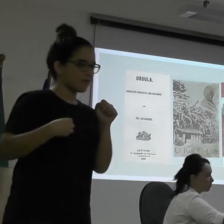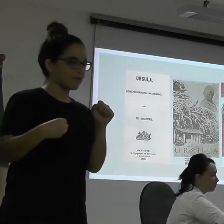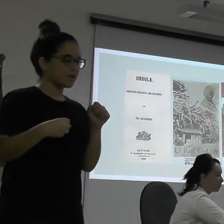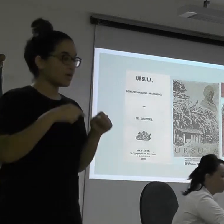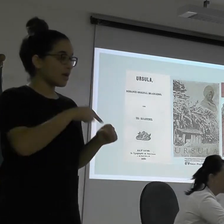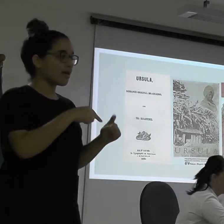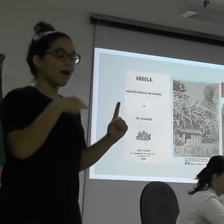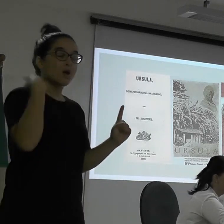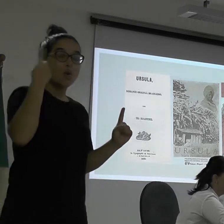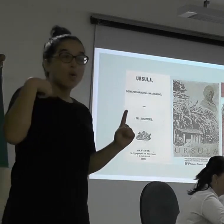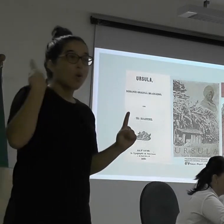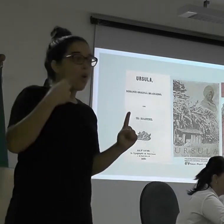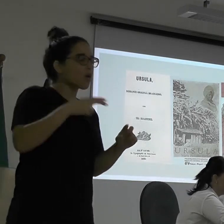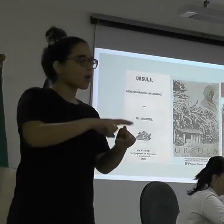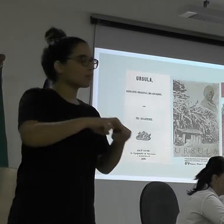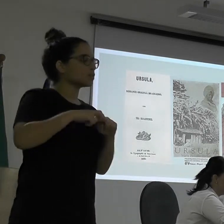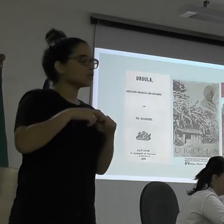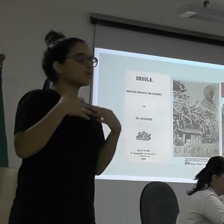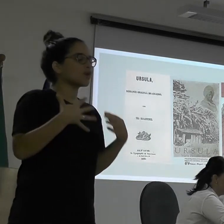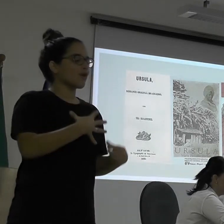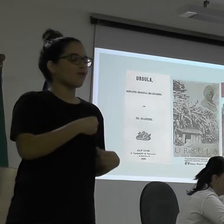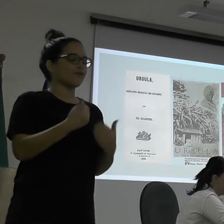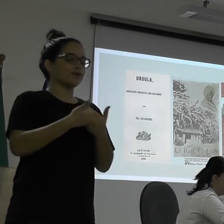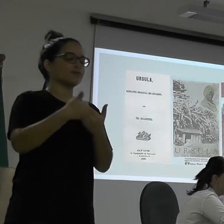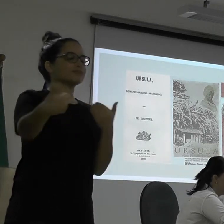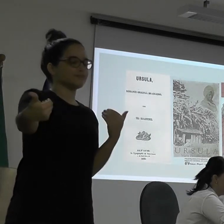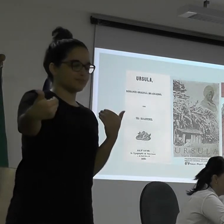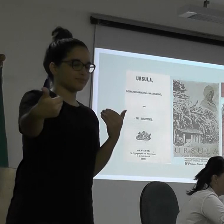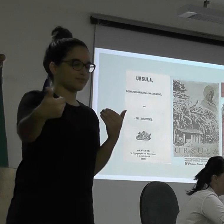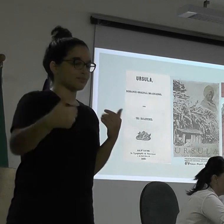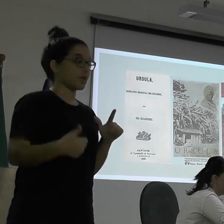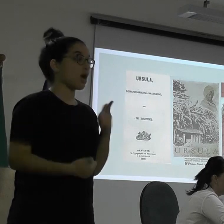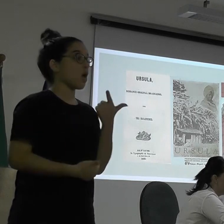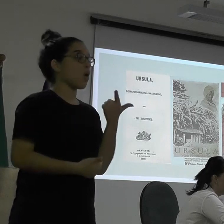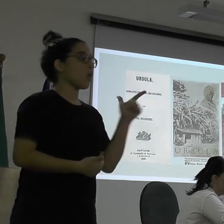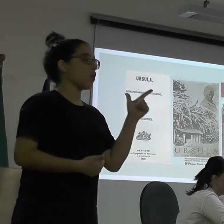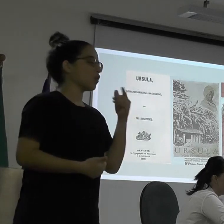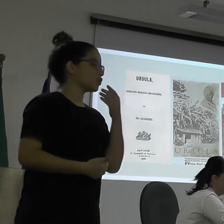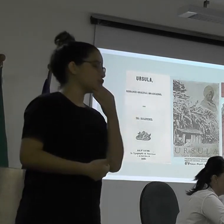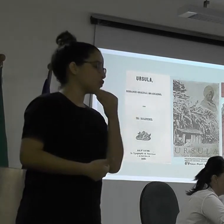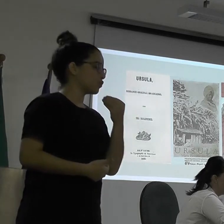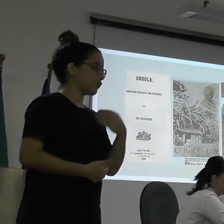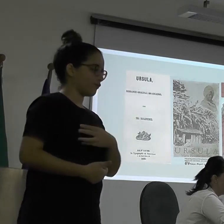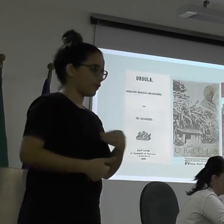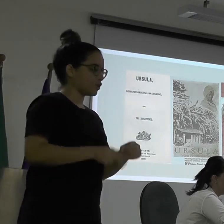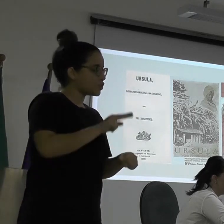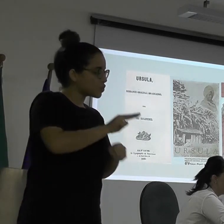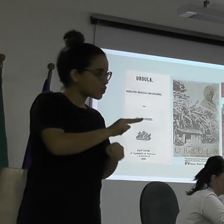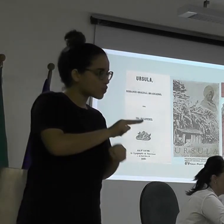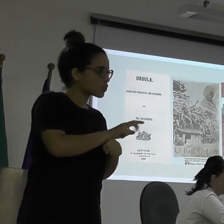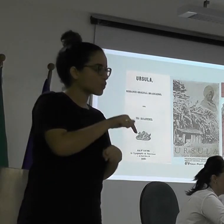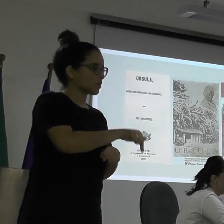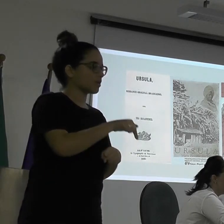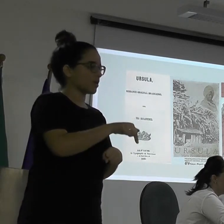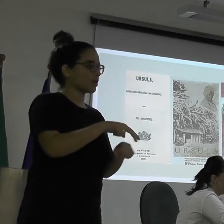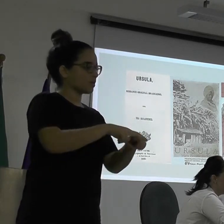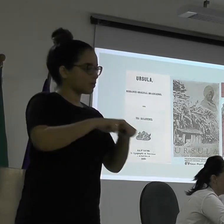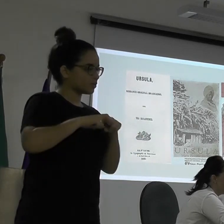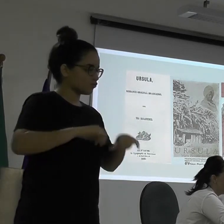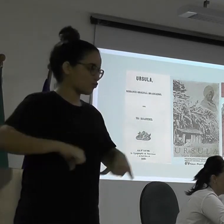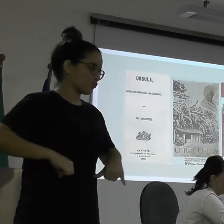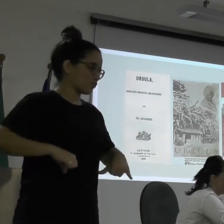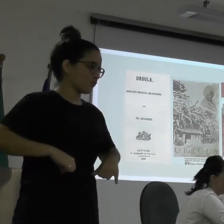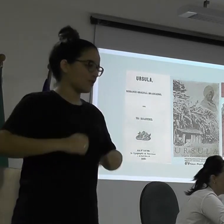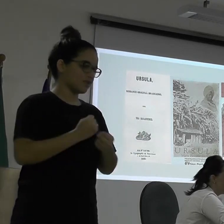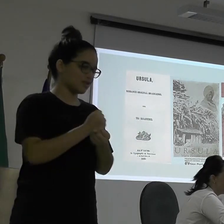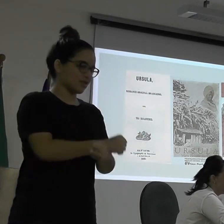Joana enlouqueceu, ficando sob os cuidados de seu outro filho Gabriel, também cativo, também vítima das atrocidades deste